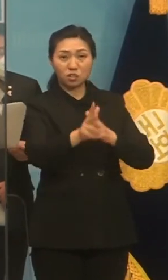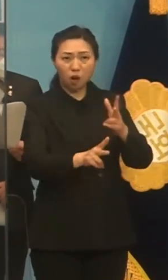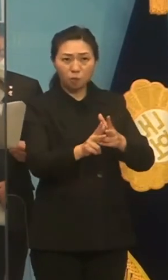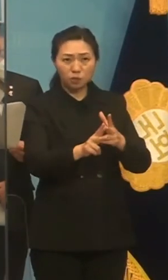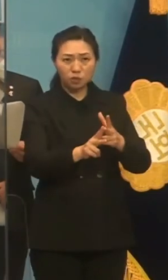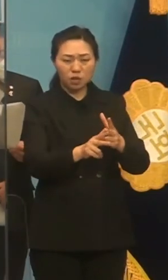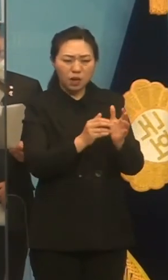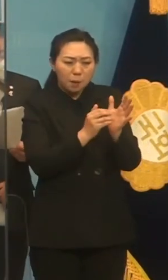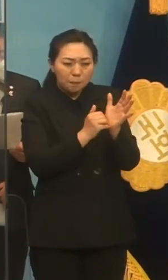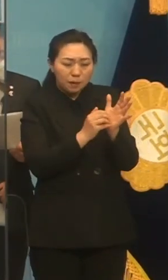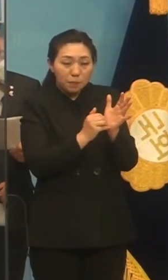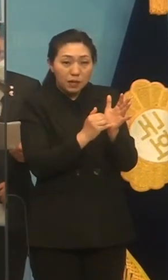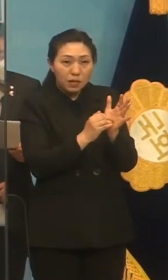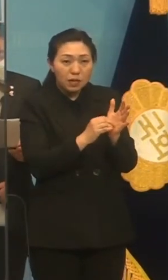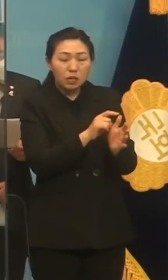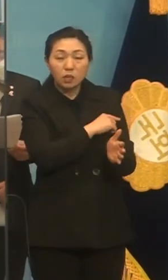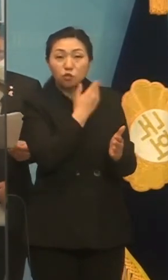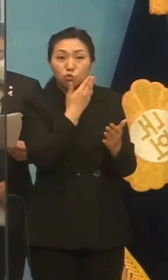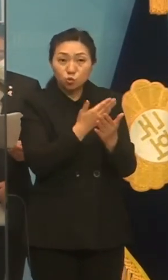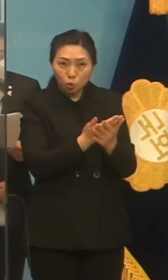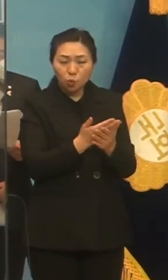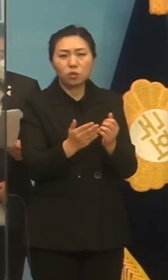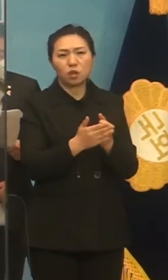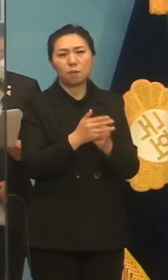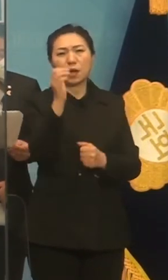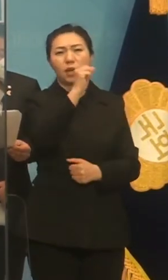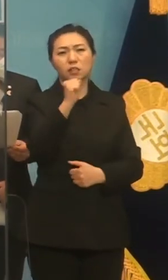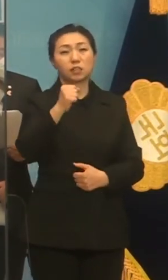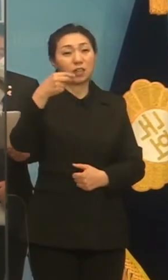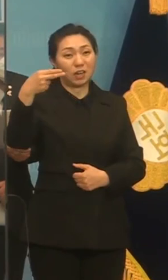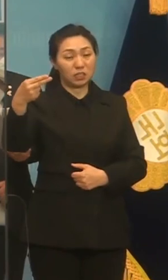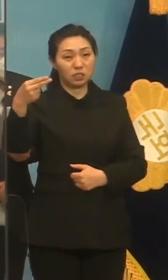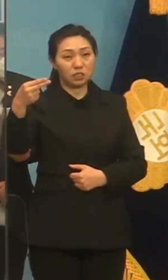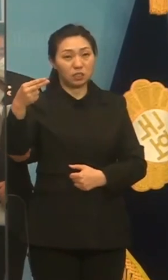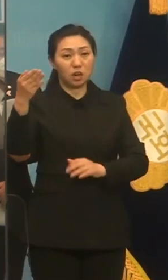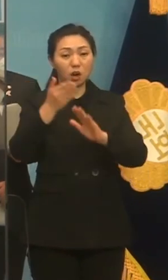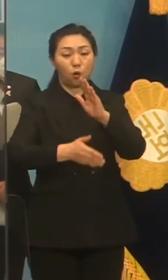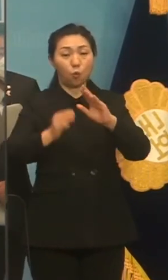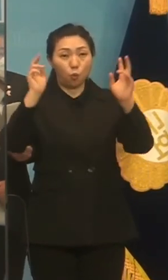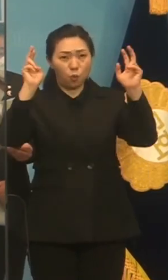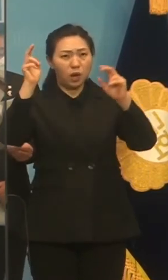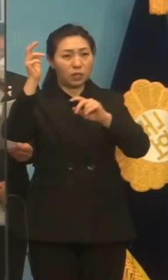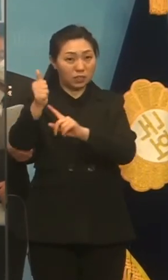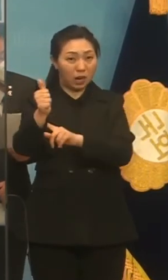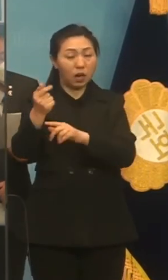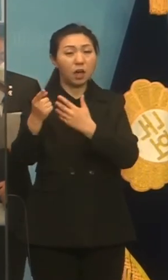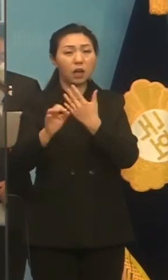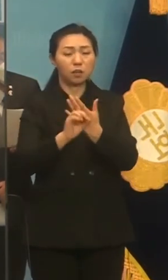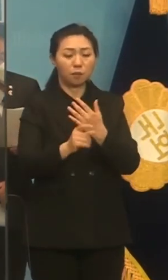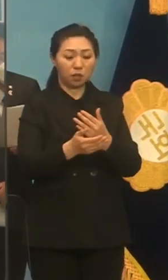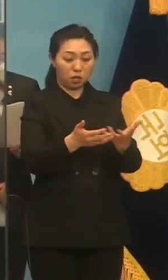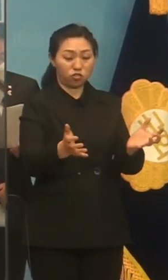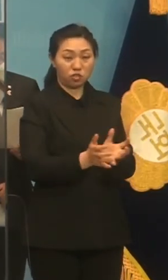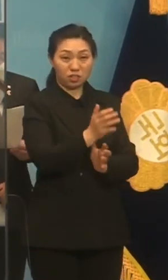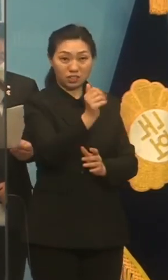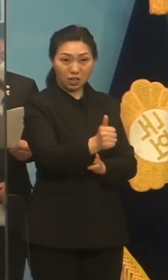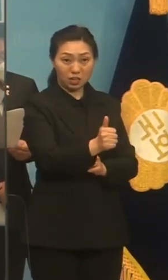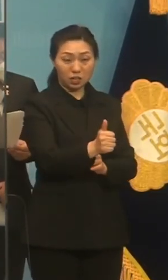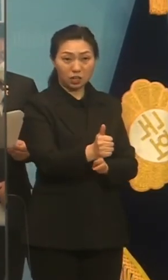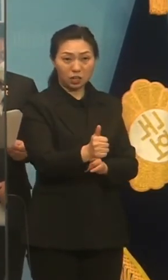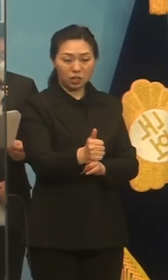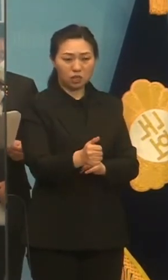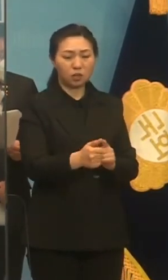중요한 병원에 공산 땅이나 강남 딴 지 망치다 지 장애의